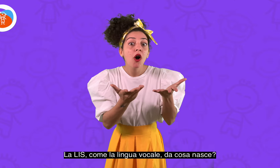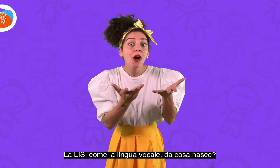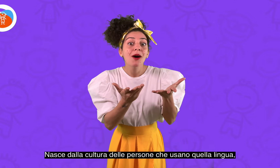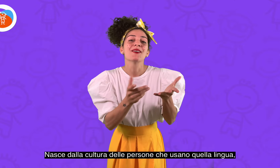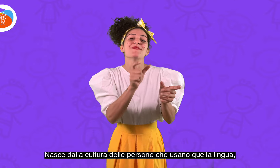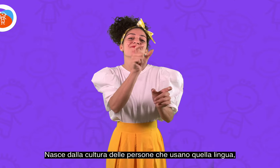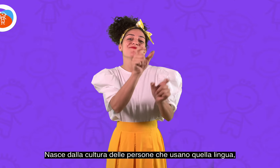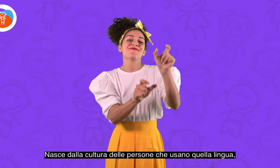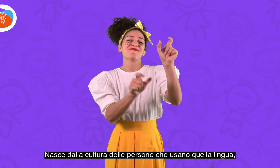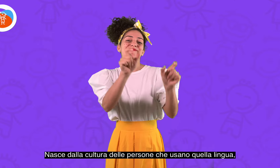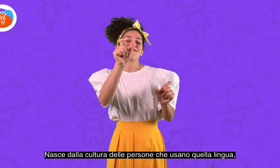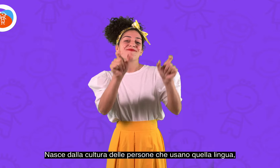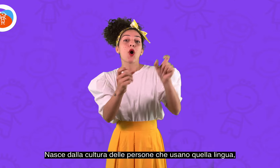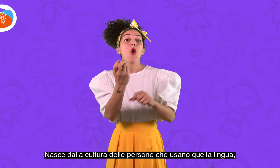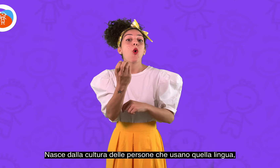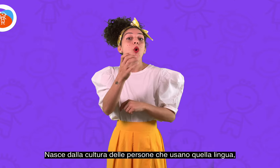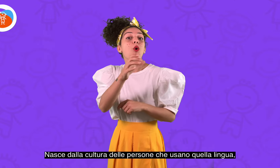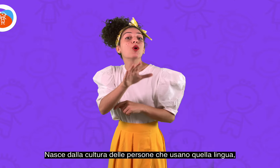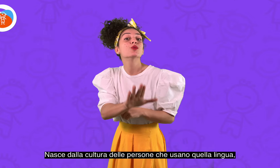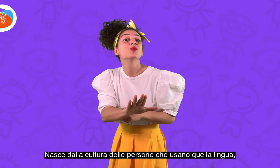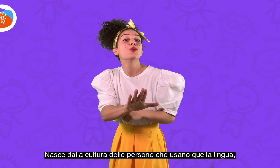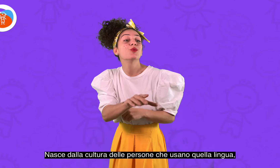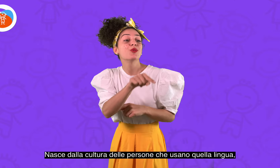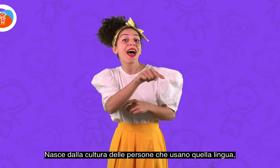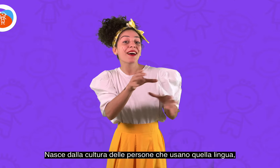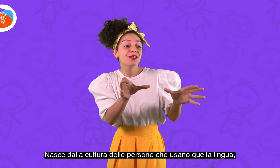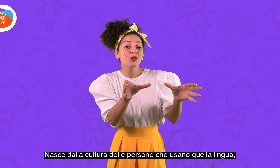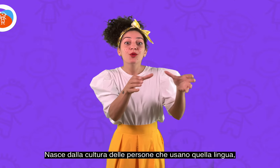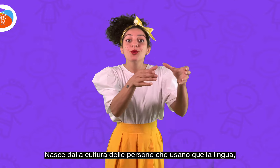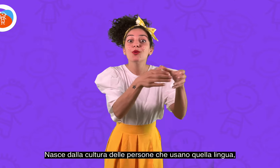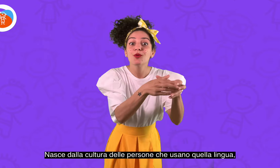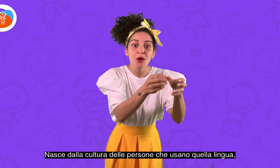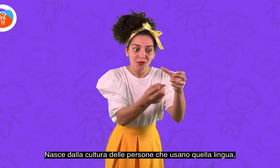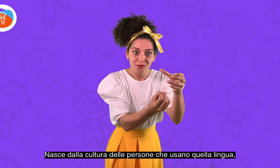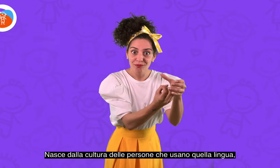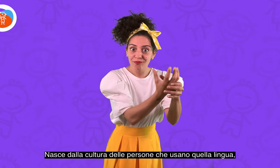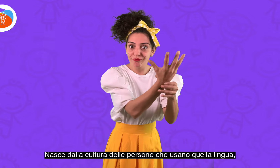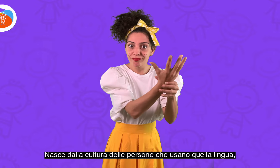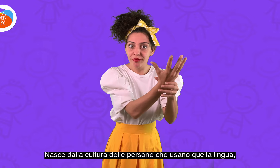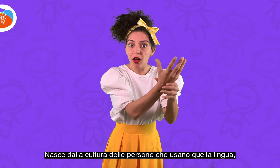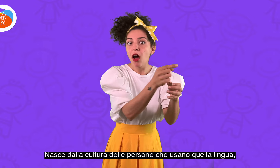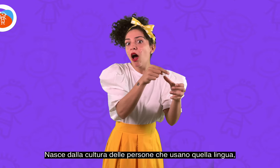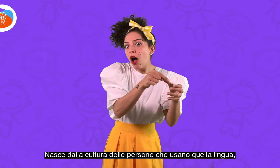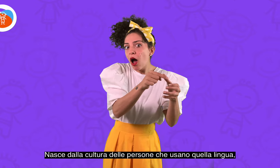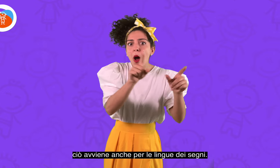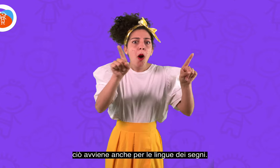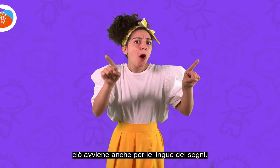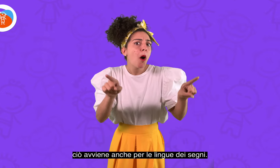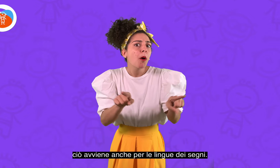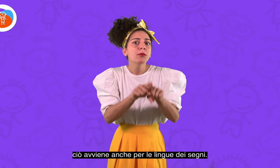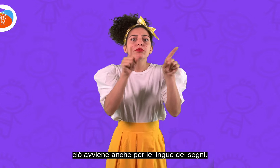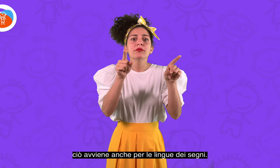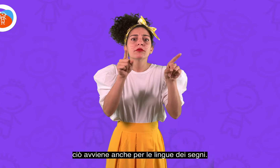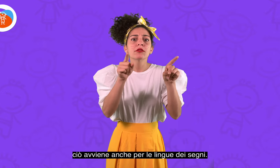Nasce dalla cultura delle persone che usano quella lingua. Cioè,